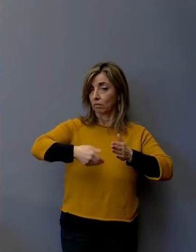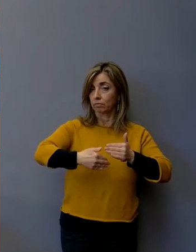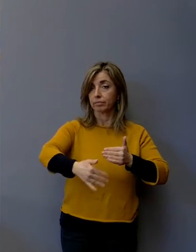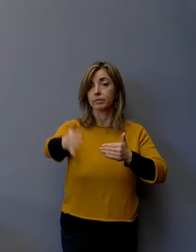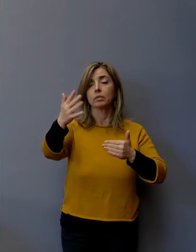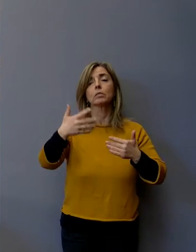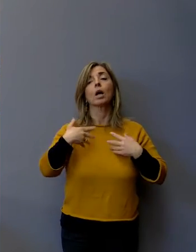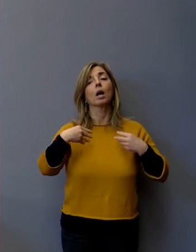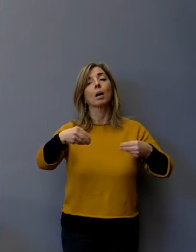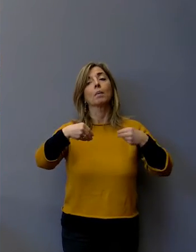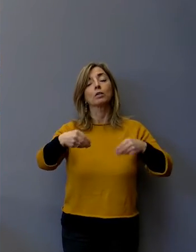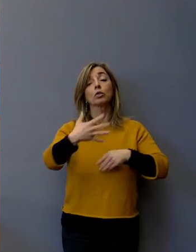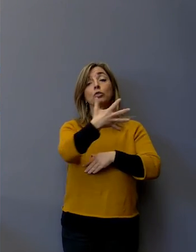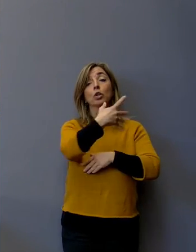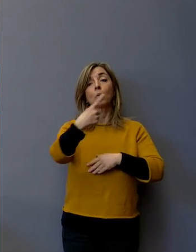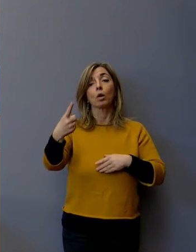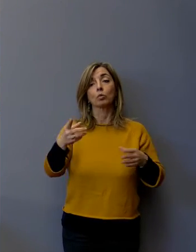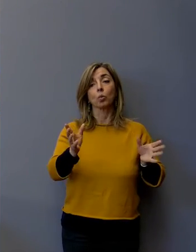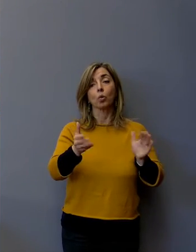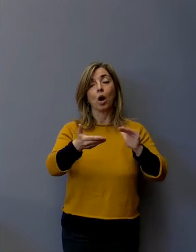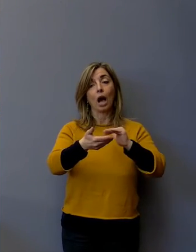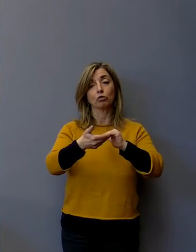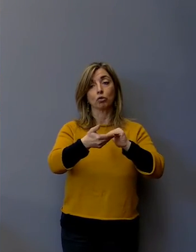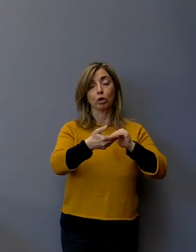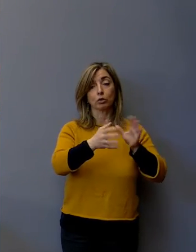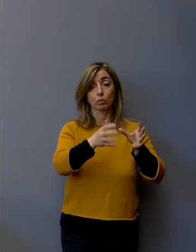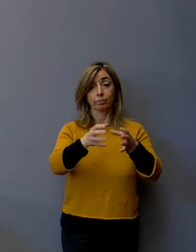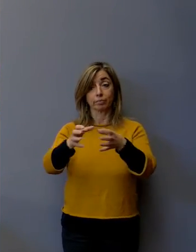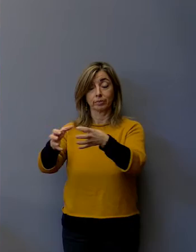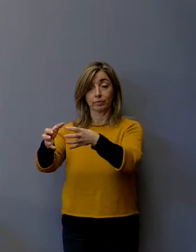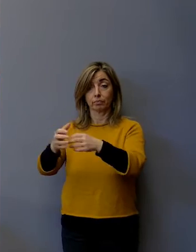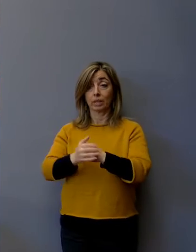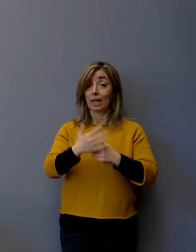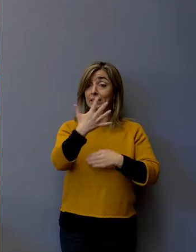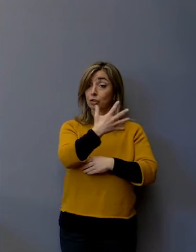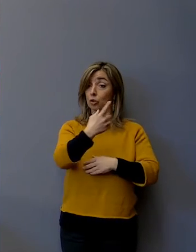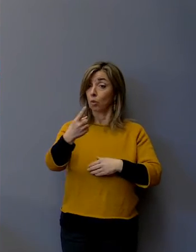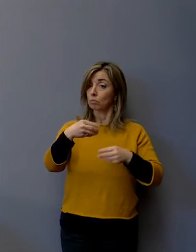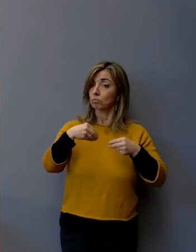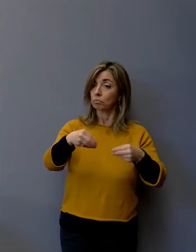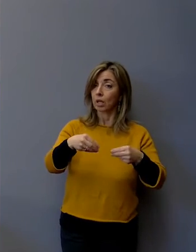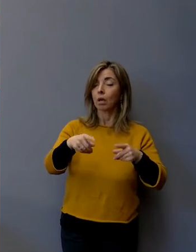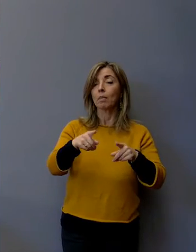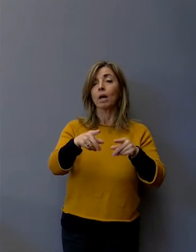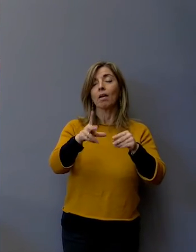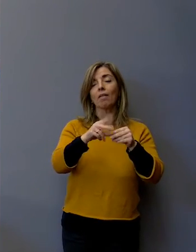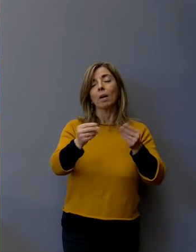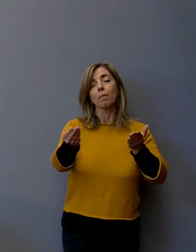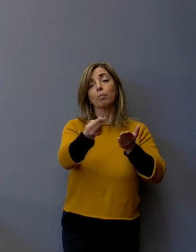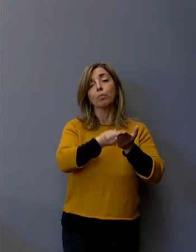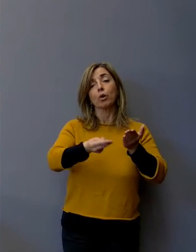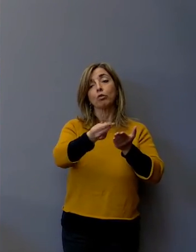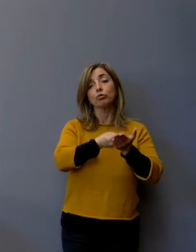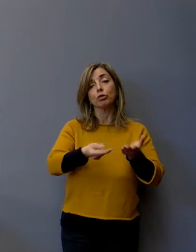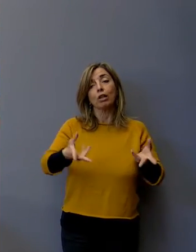associazioni 51 per fare un progetto di riqualificazione per la rain boss del